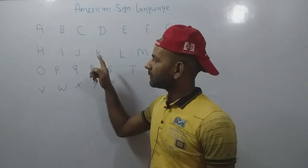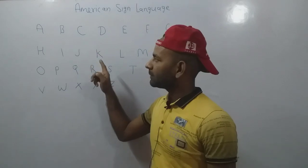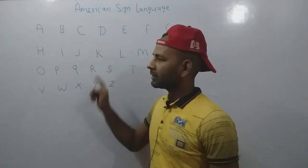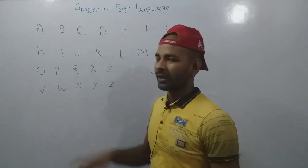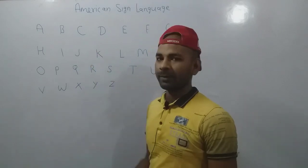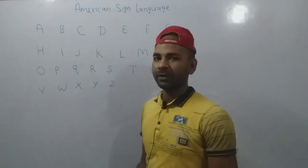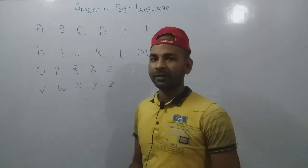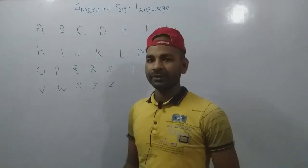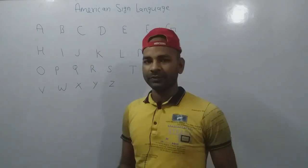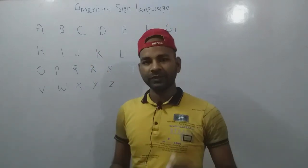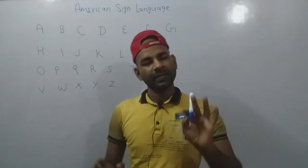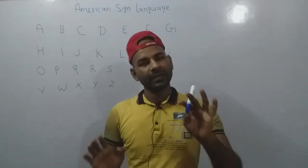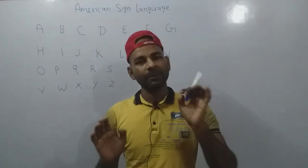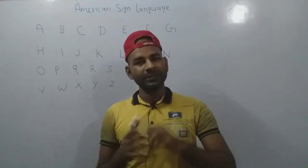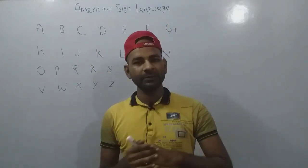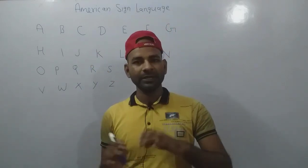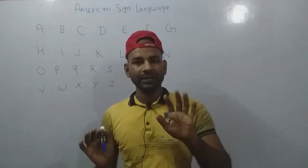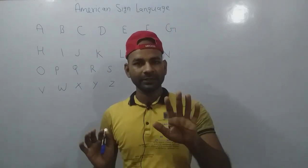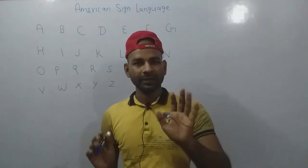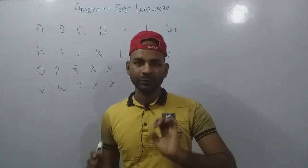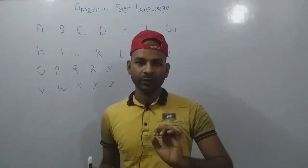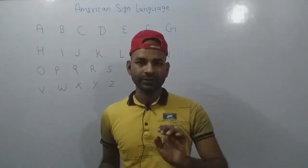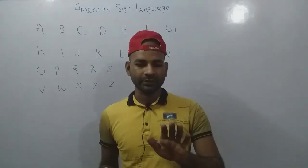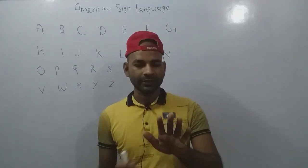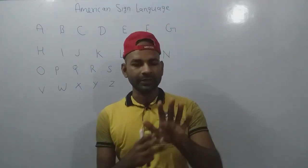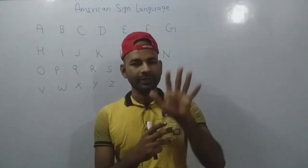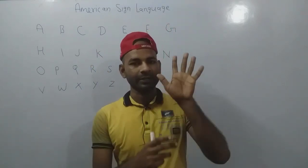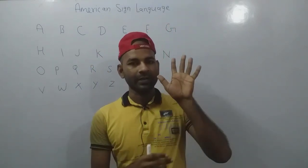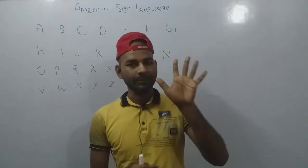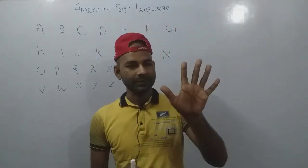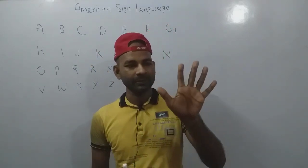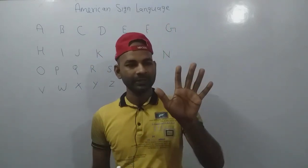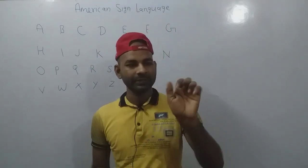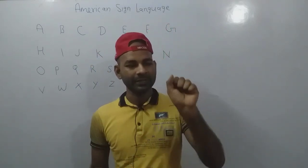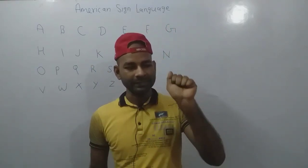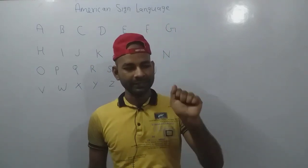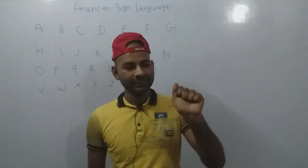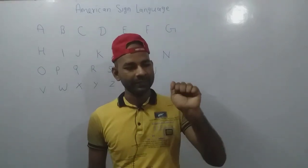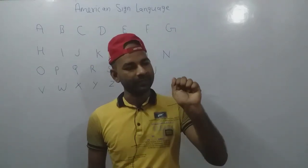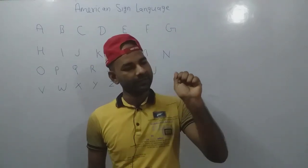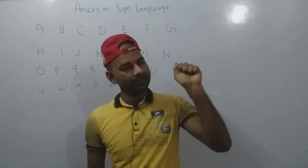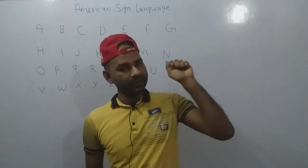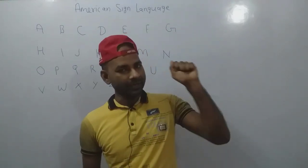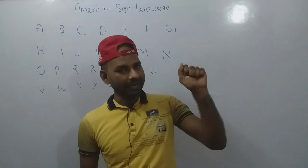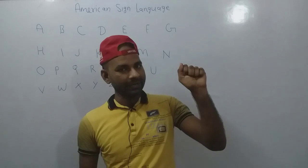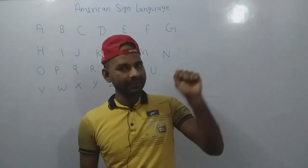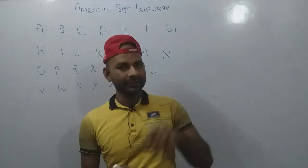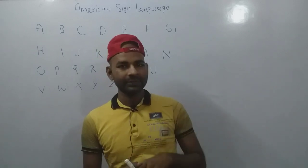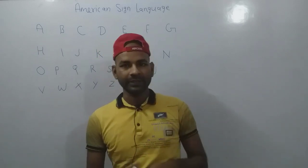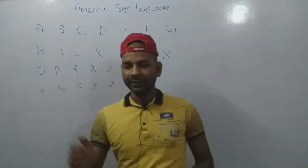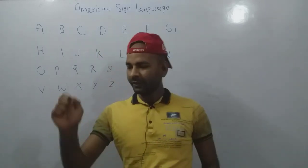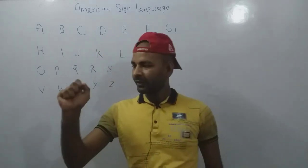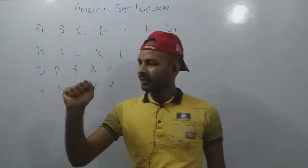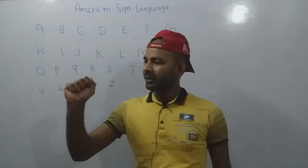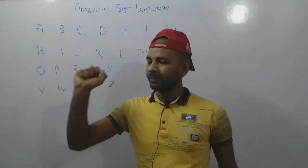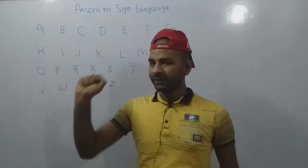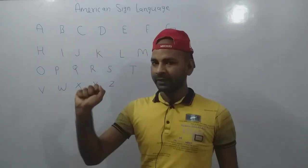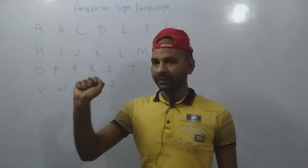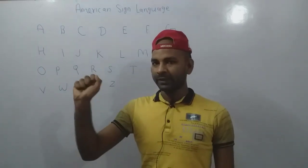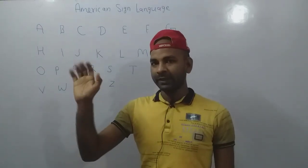भी आप किसी भी हाथ का प्रयोग कर सकते हैं। आप इससे बनाइए, ऐसे करिए ए के लिए, चाहे आप ऐसे करिए,